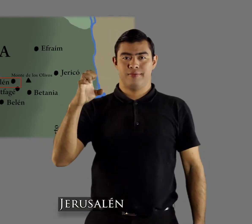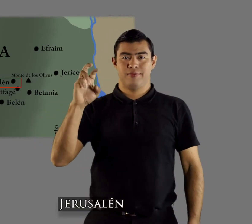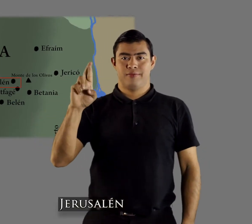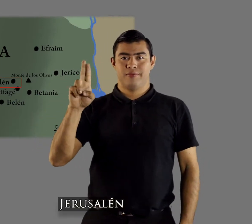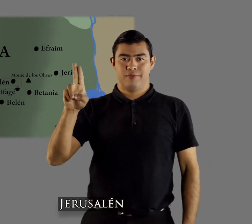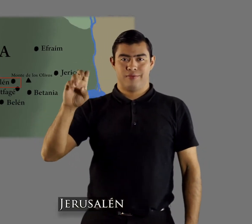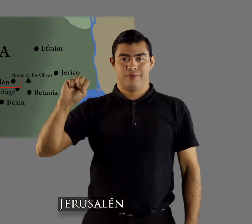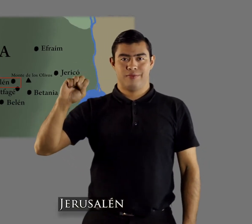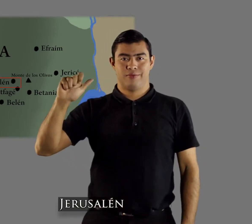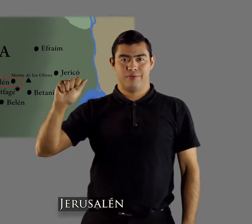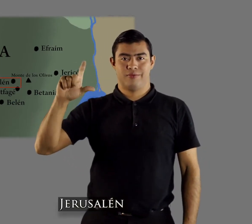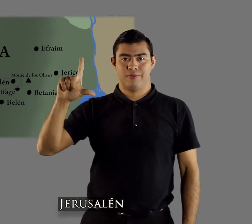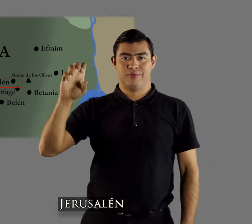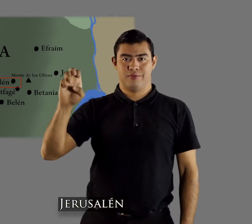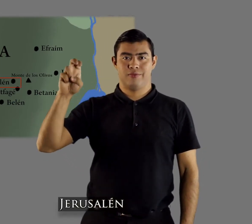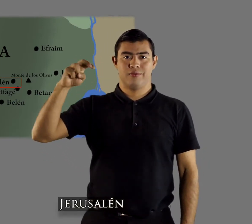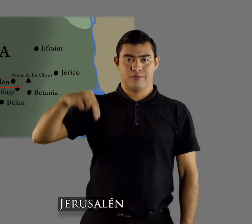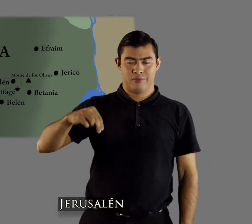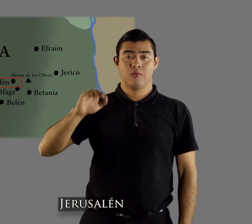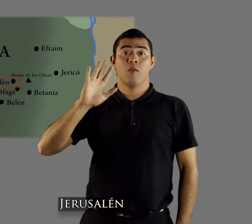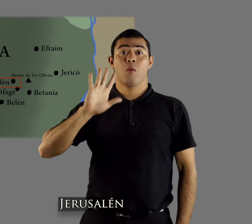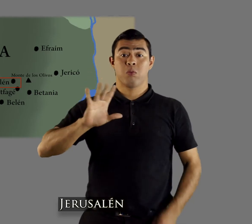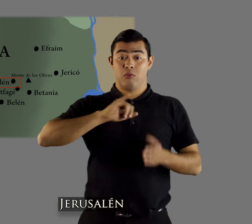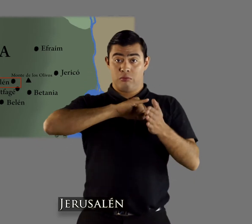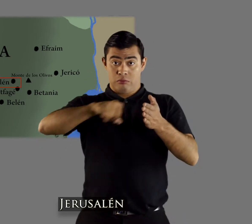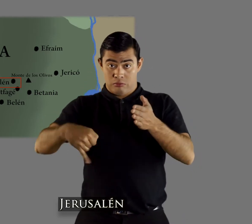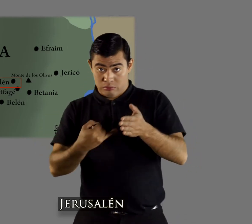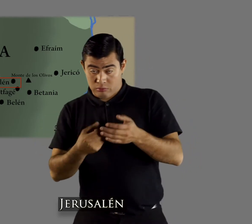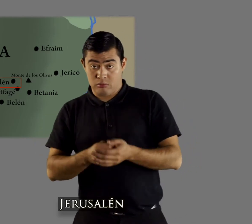La ciudad llamada Jerusalén, esta es su seña.